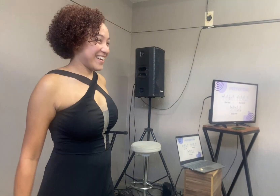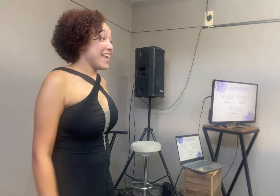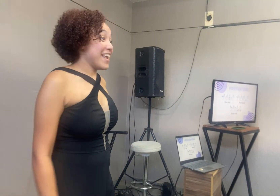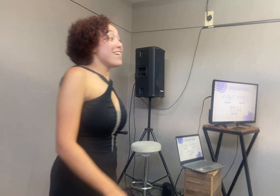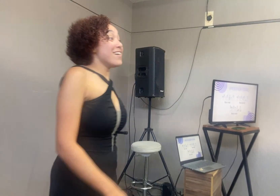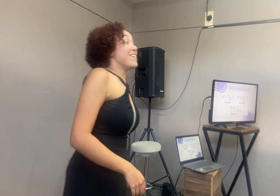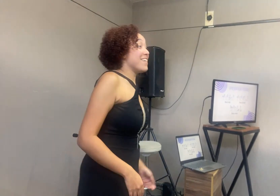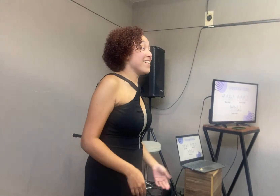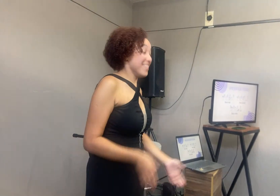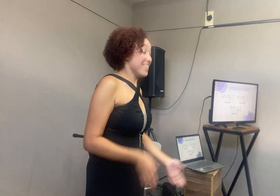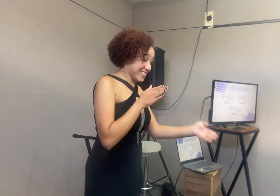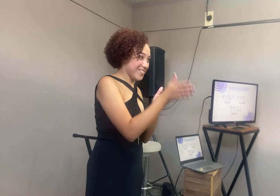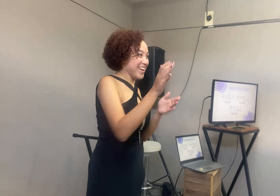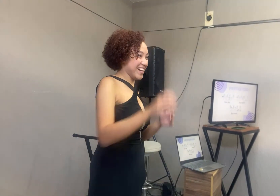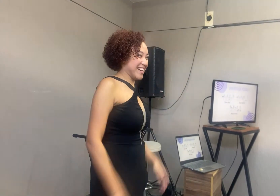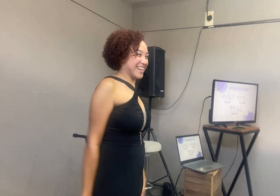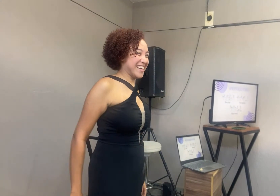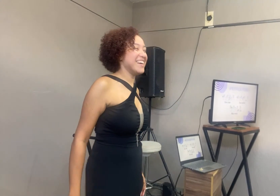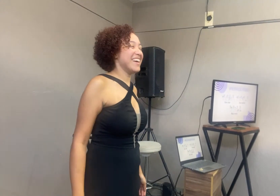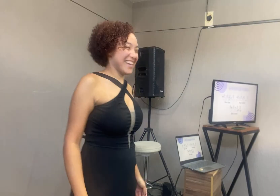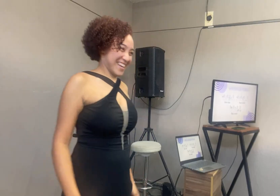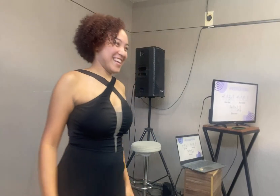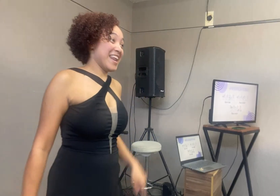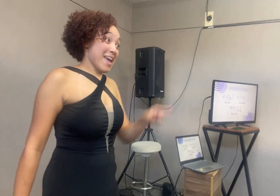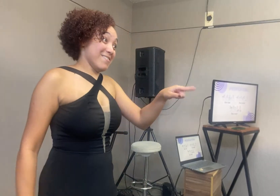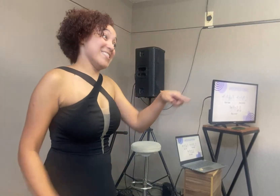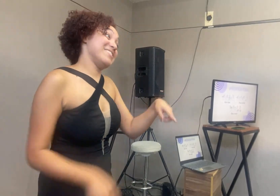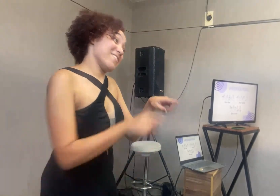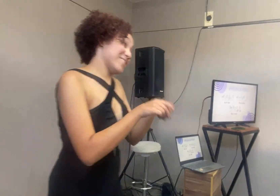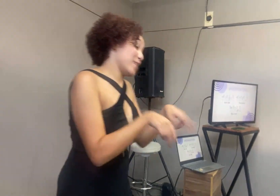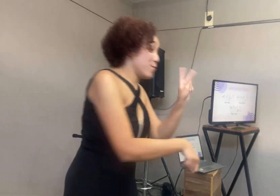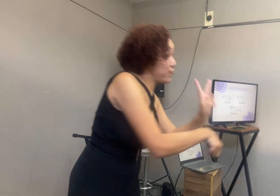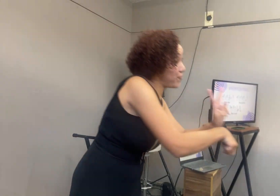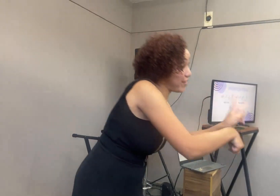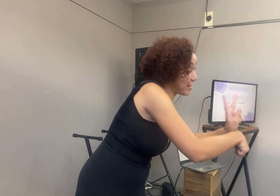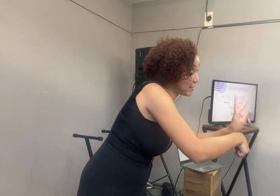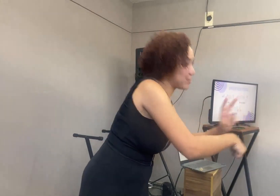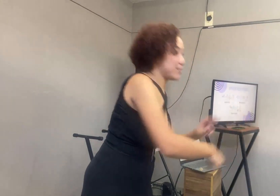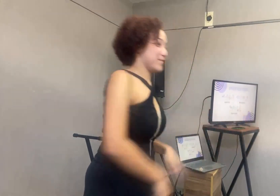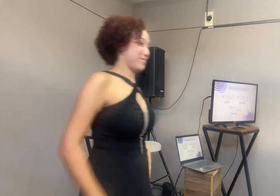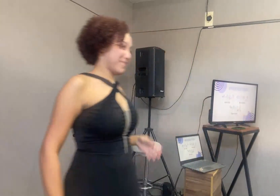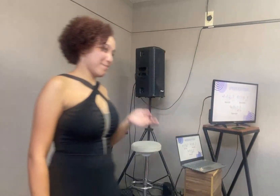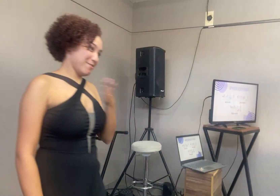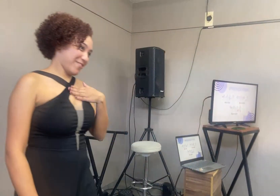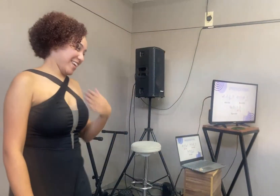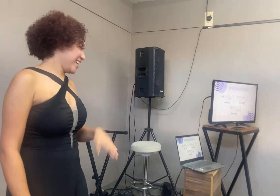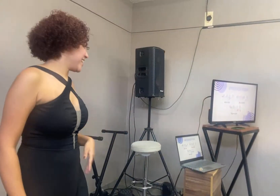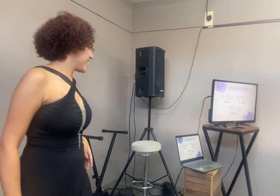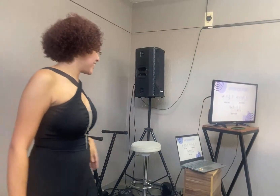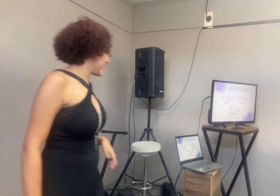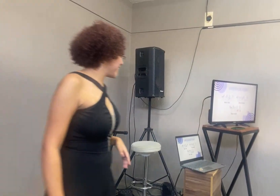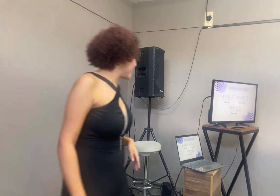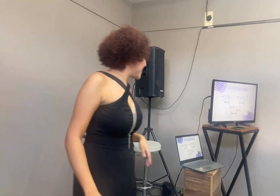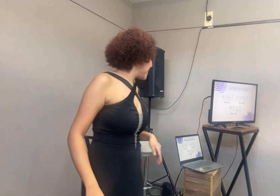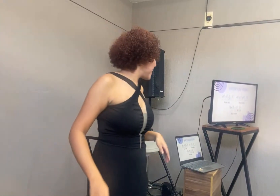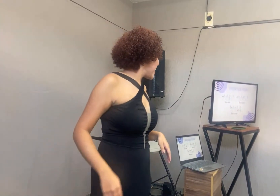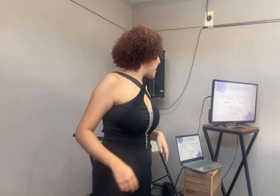O nome do no final? Eu vou embora. Você vai fazer um vídeo MD. Ó, O